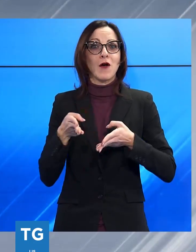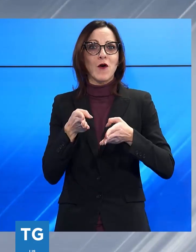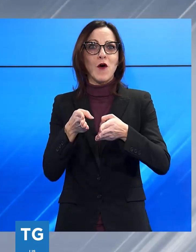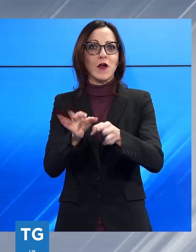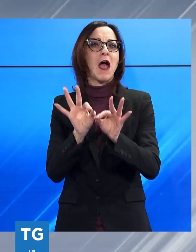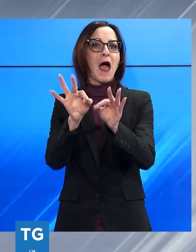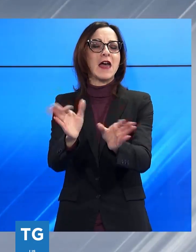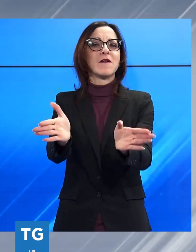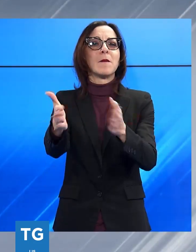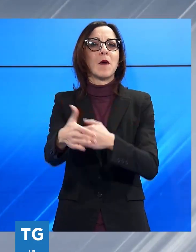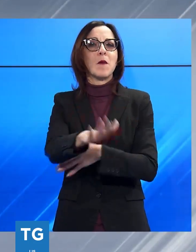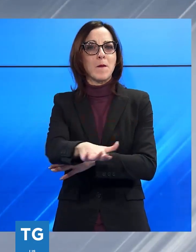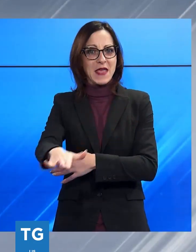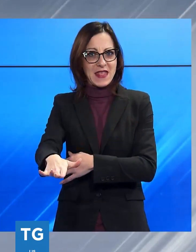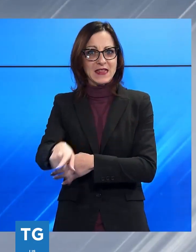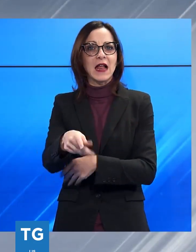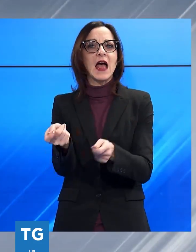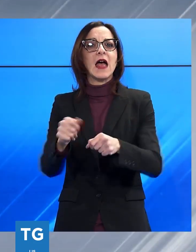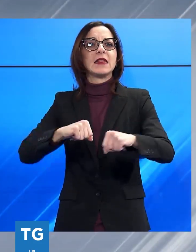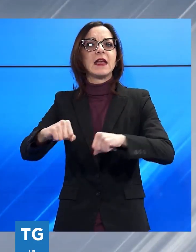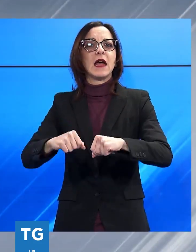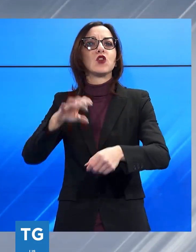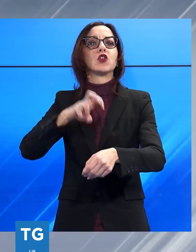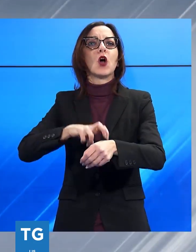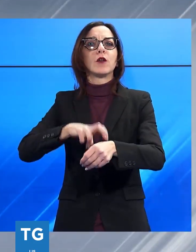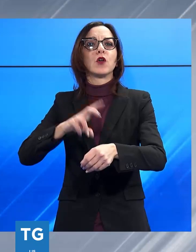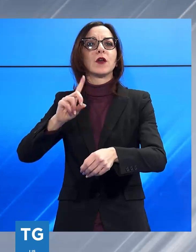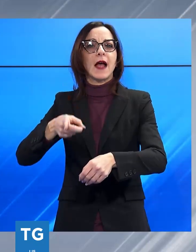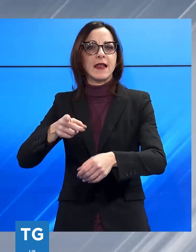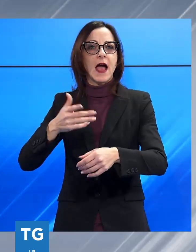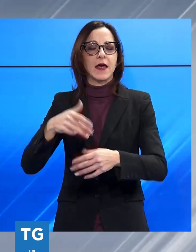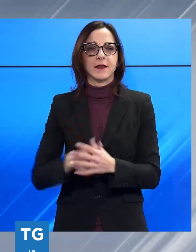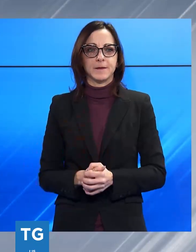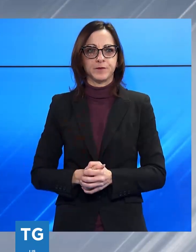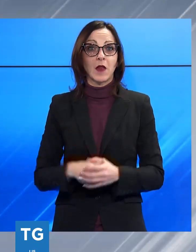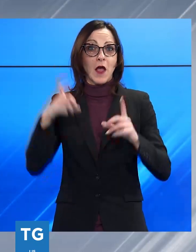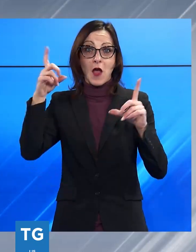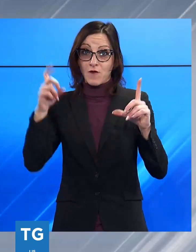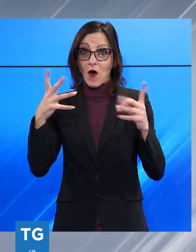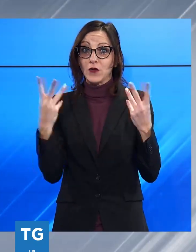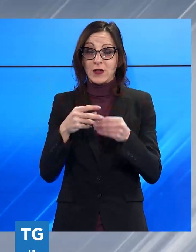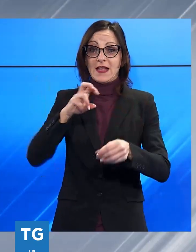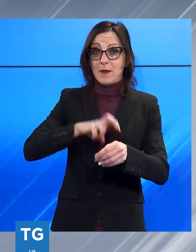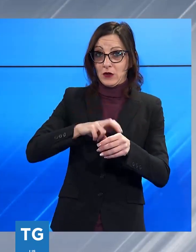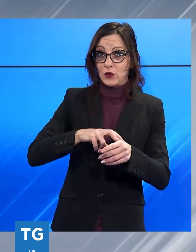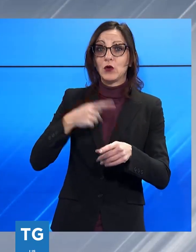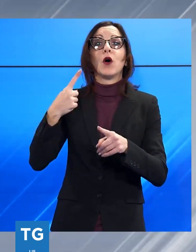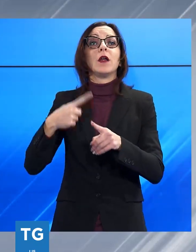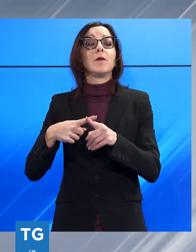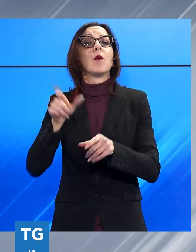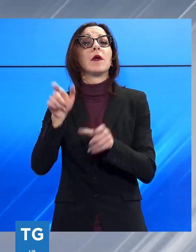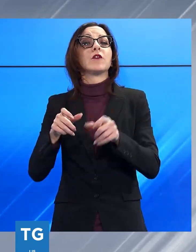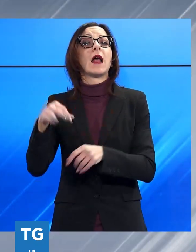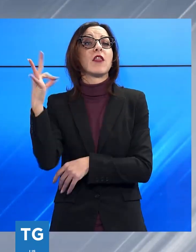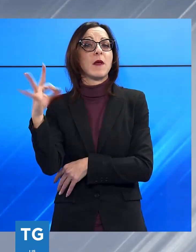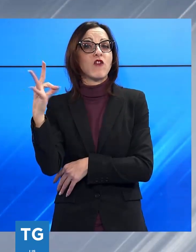al reparto di pediatria diretto dal Dottor Gagliardi dopo le foto di rito insieme al personale medico e alle specializzate è